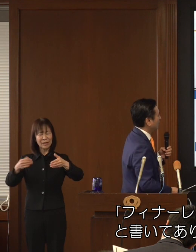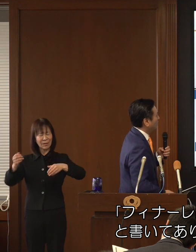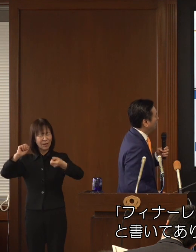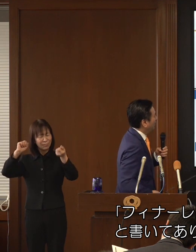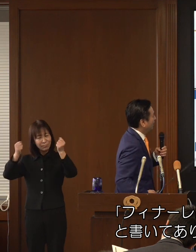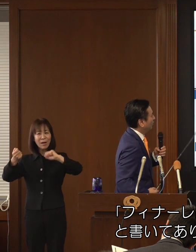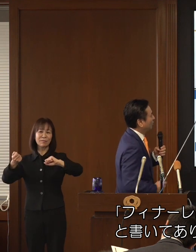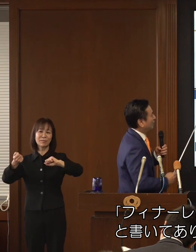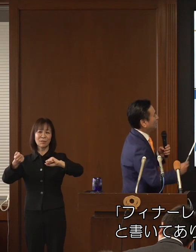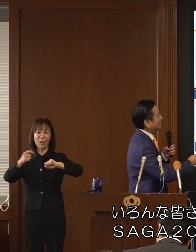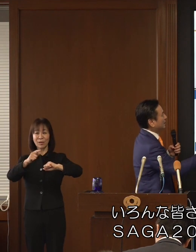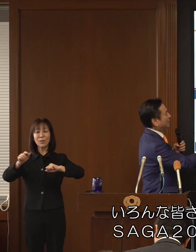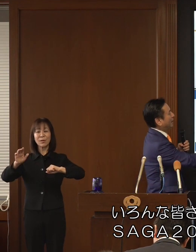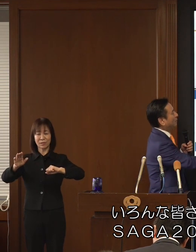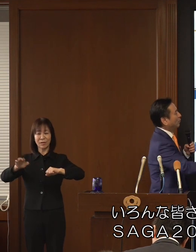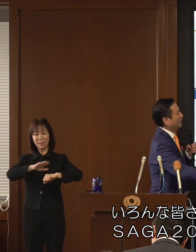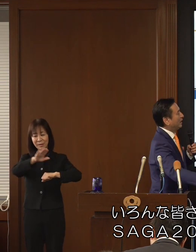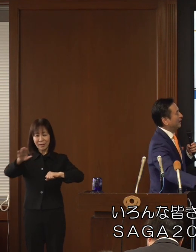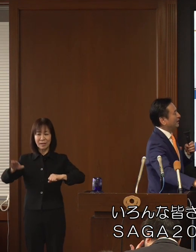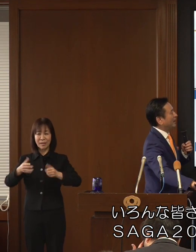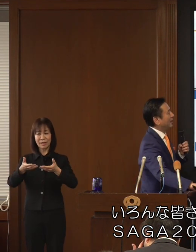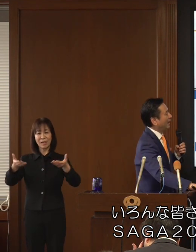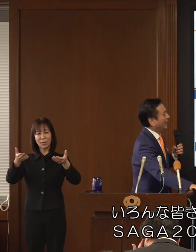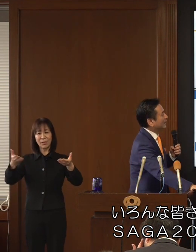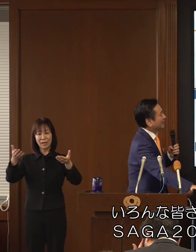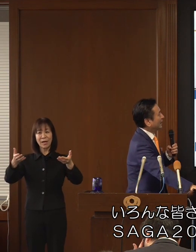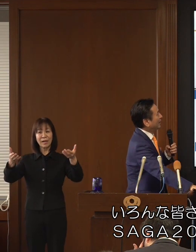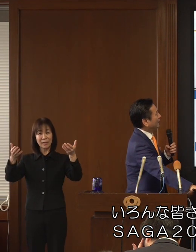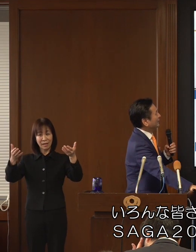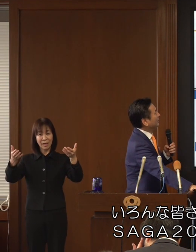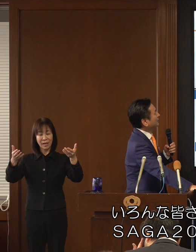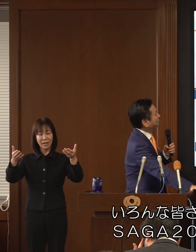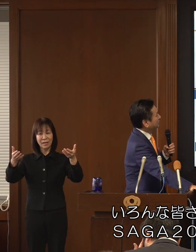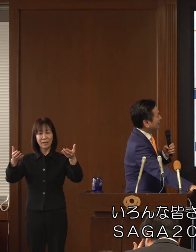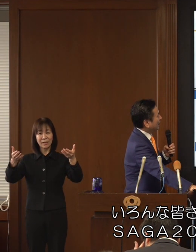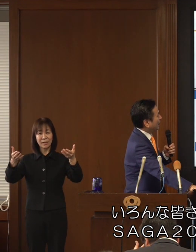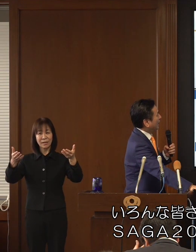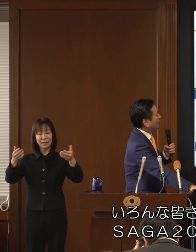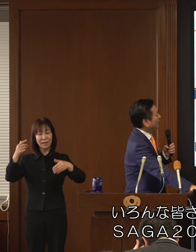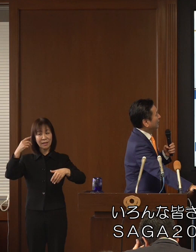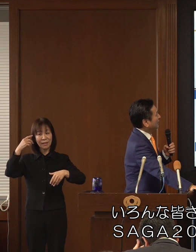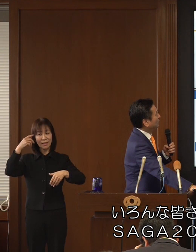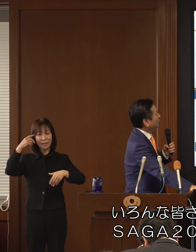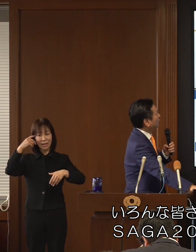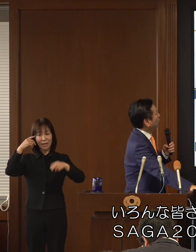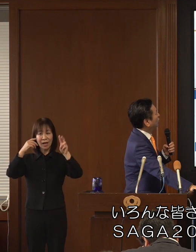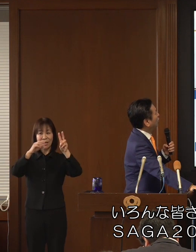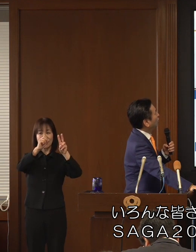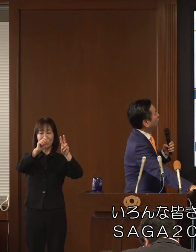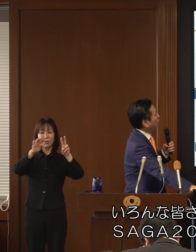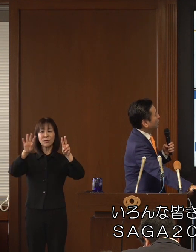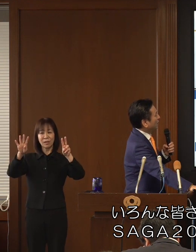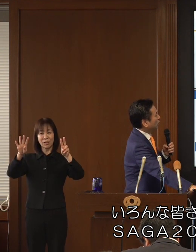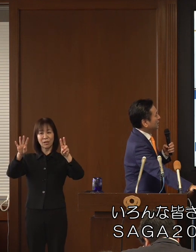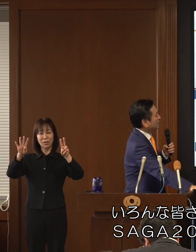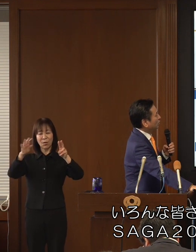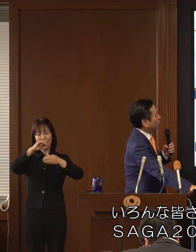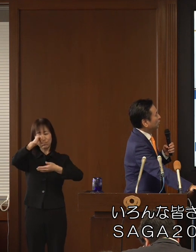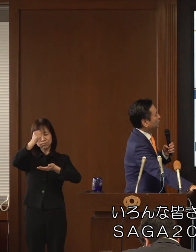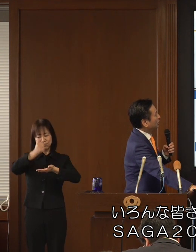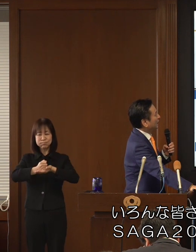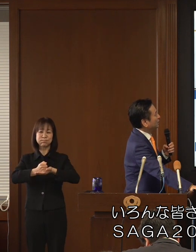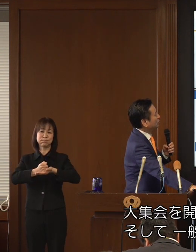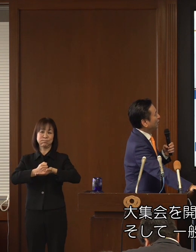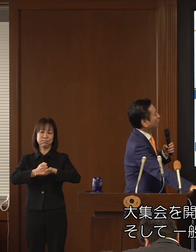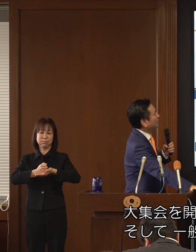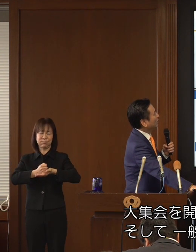書いてありますけども、いろんな皆さんで盛り上がりながら、佐賀2024を成功させよう